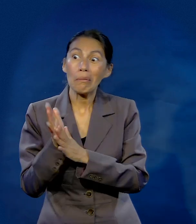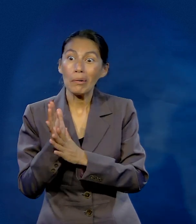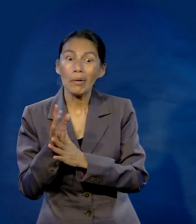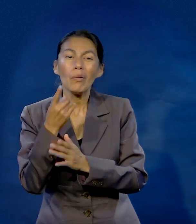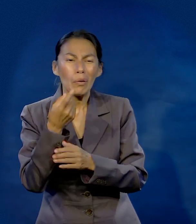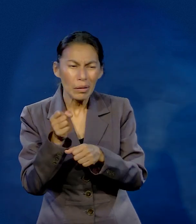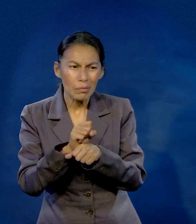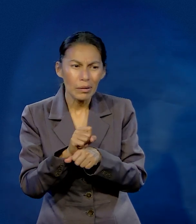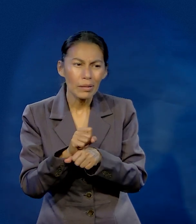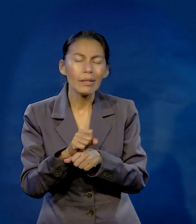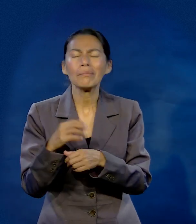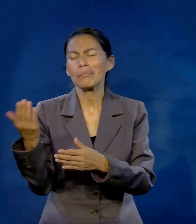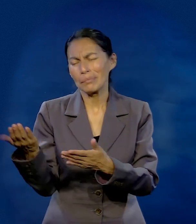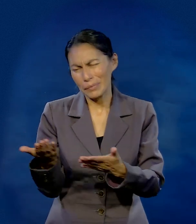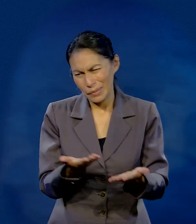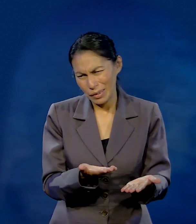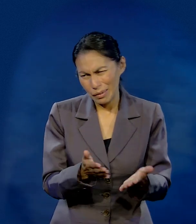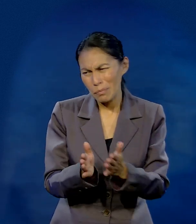siempre